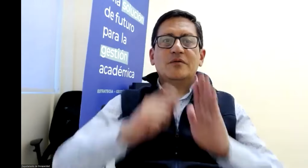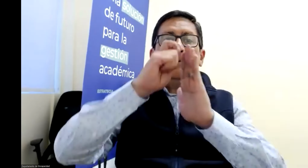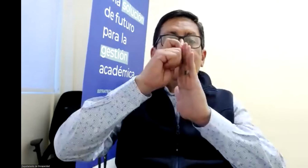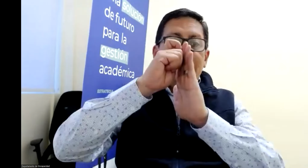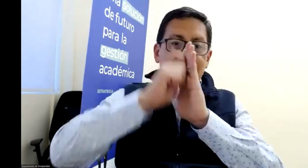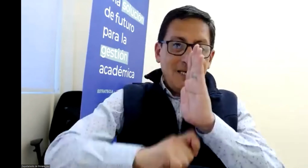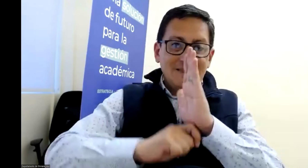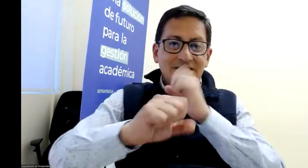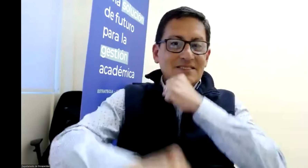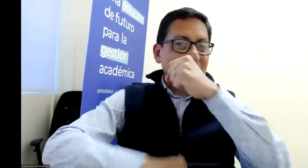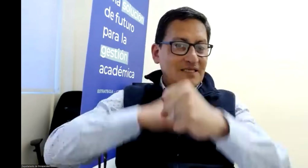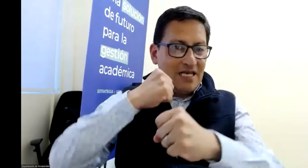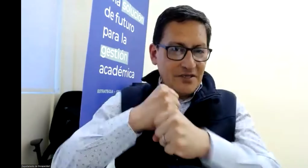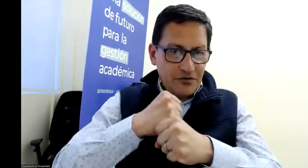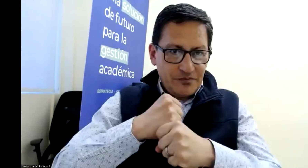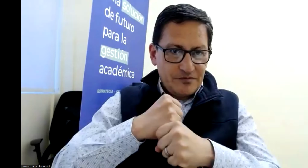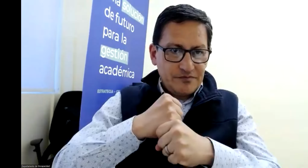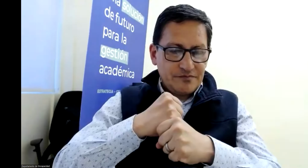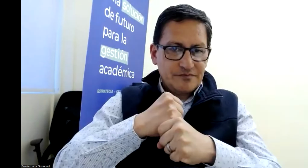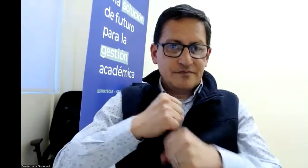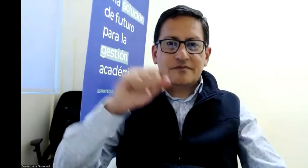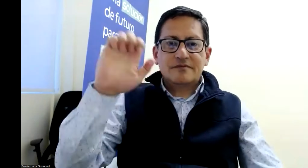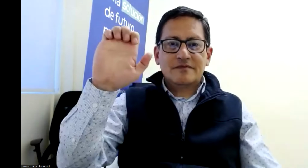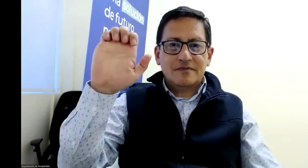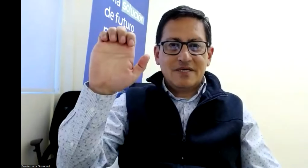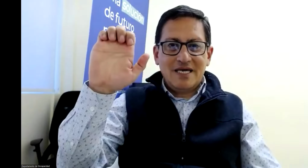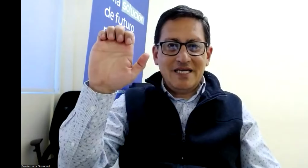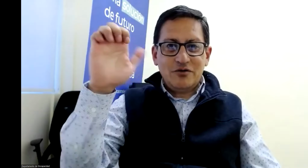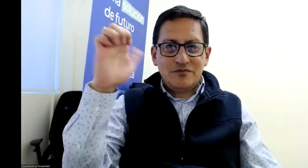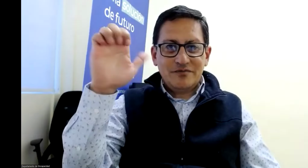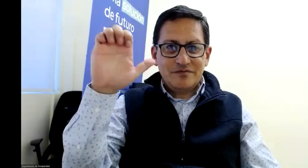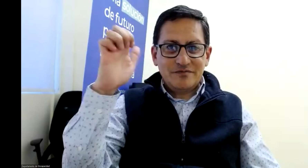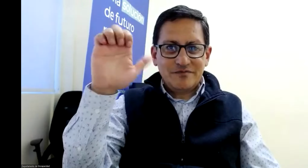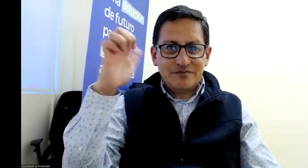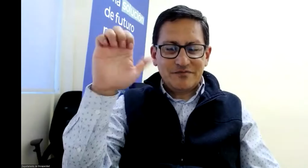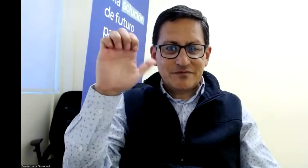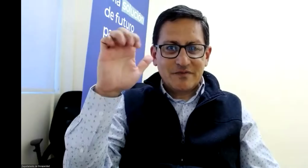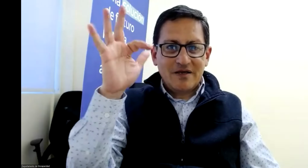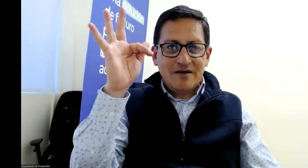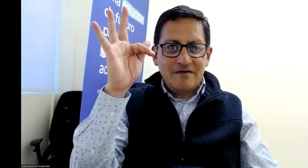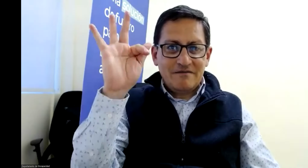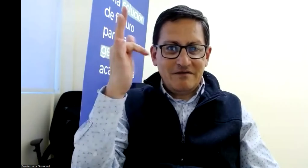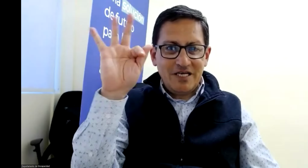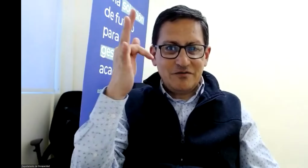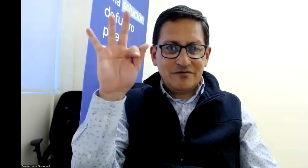meses del año enero febrero